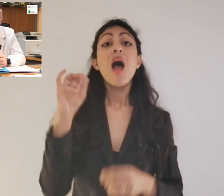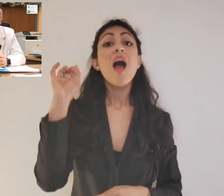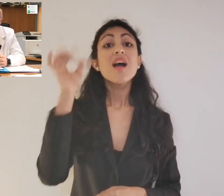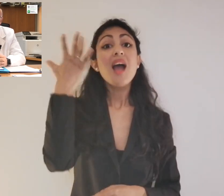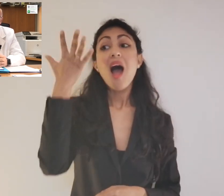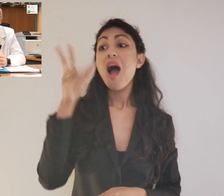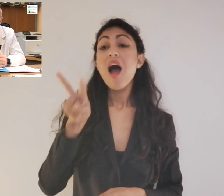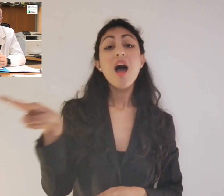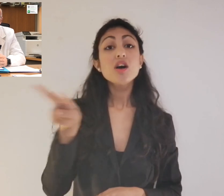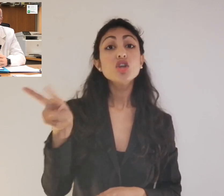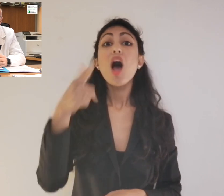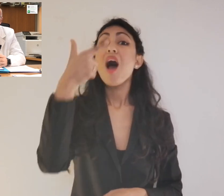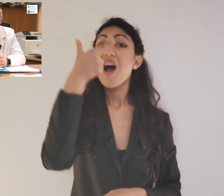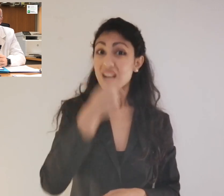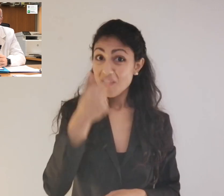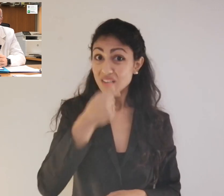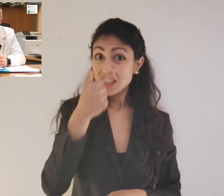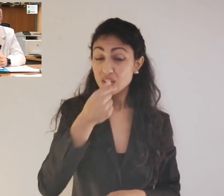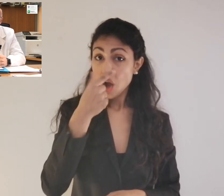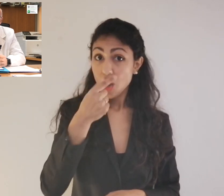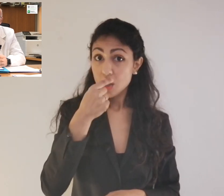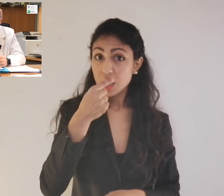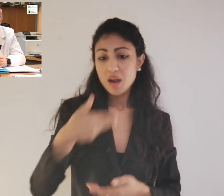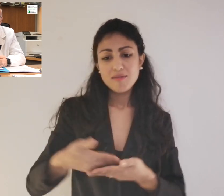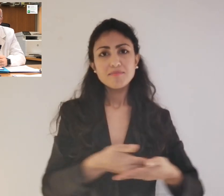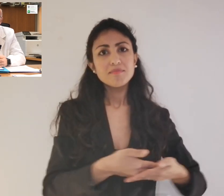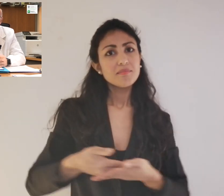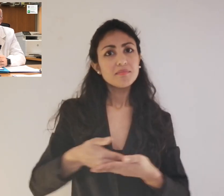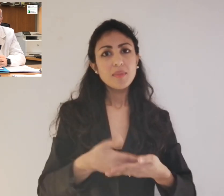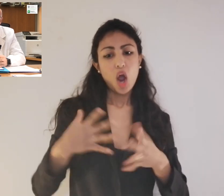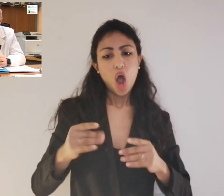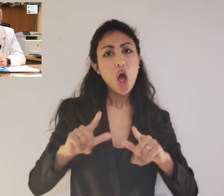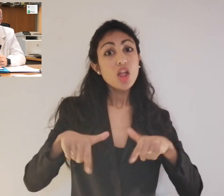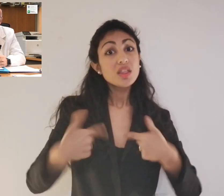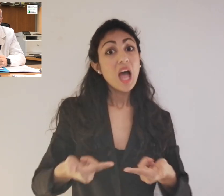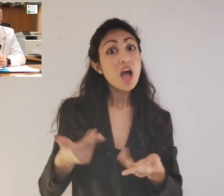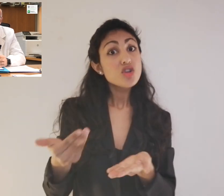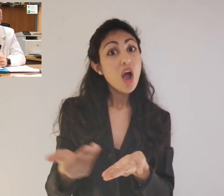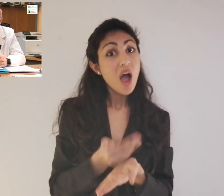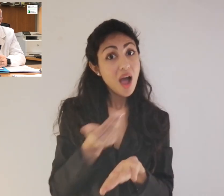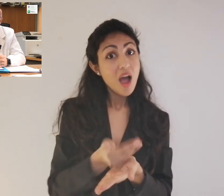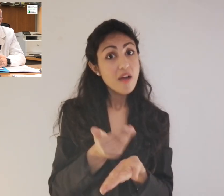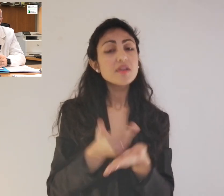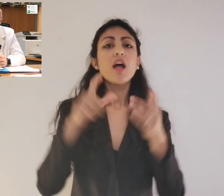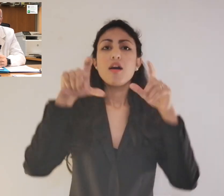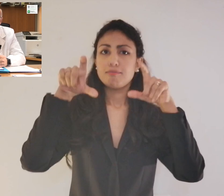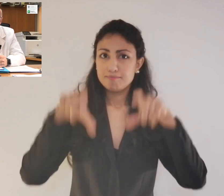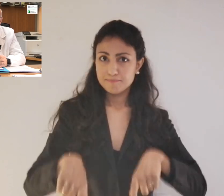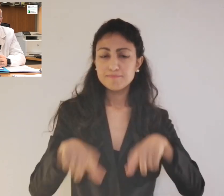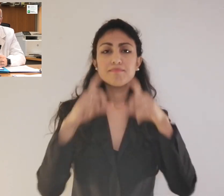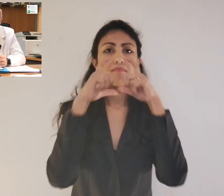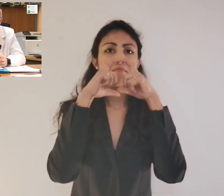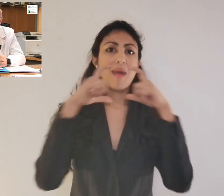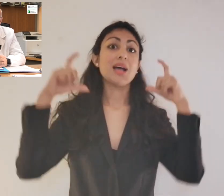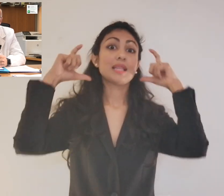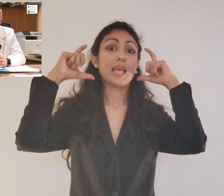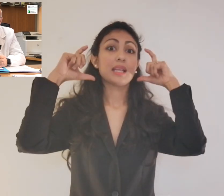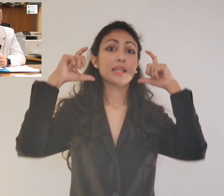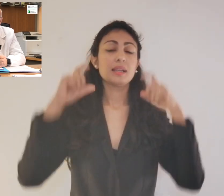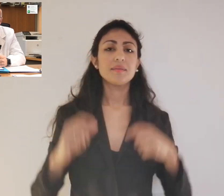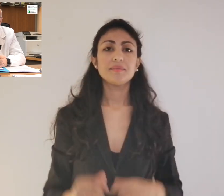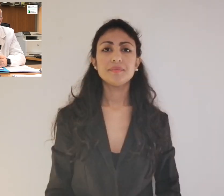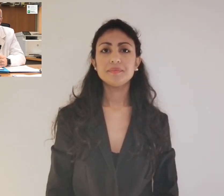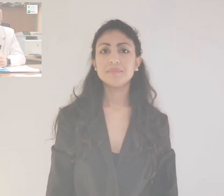contatto diretto se si ha il raffreddore, quindi utilizzare dei presidi come le mascherine per evitare di